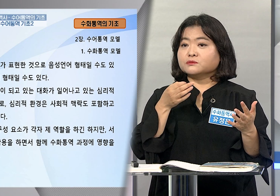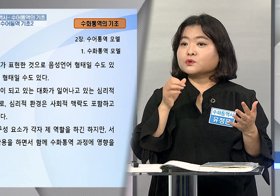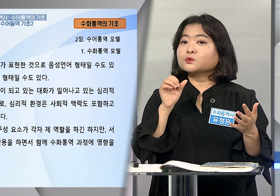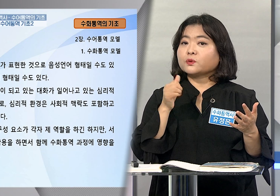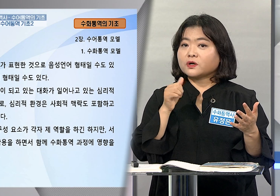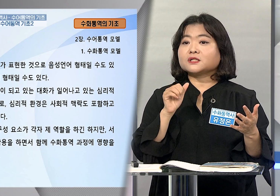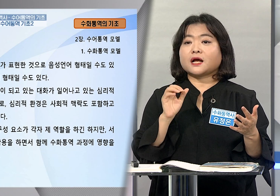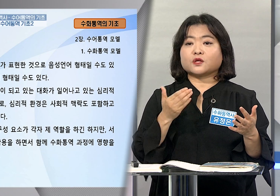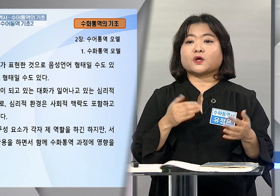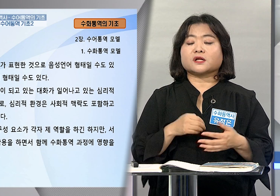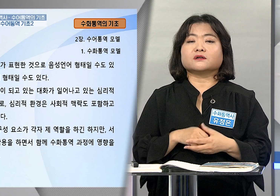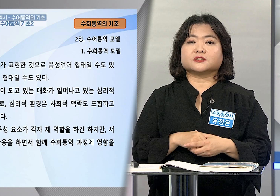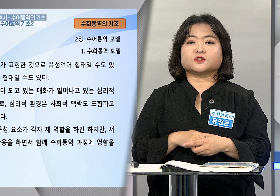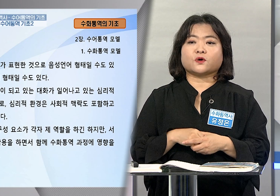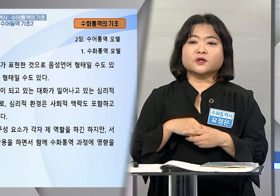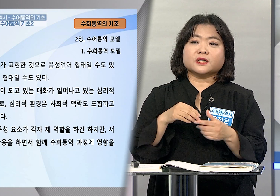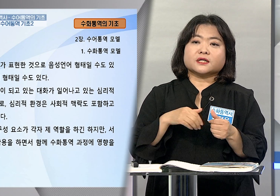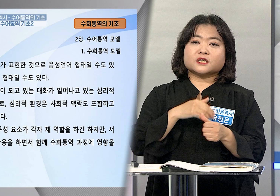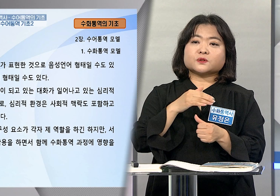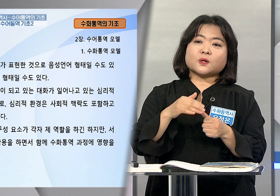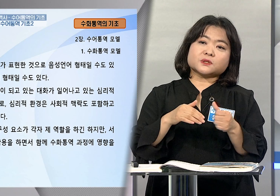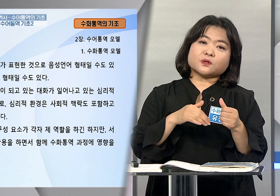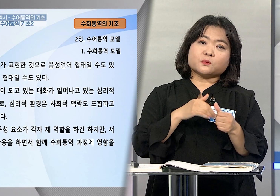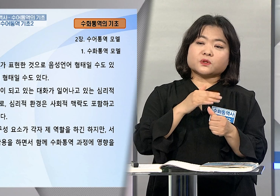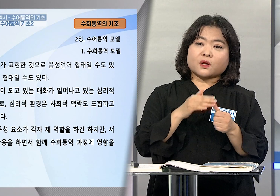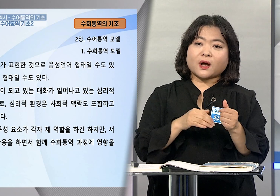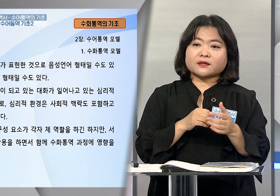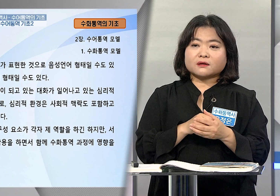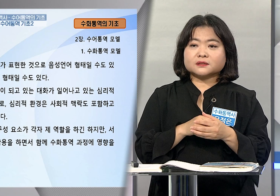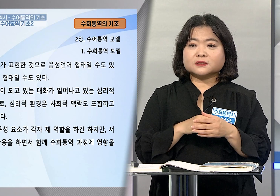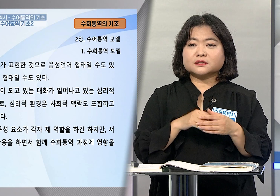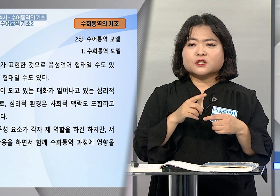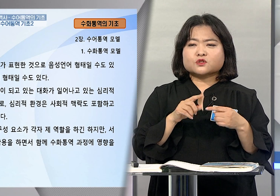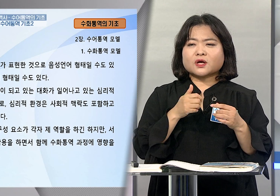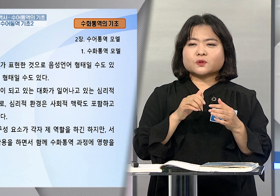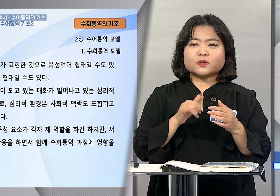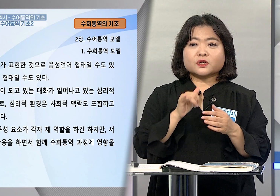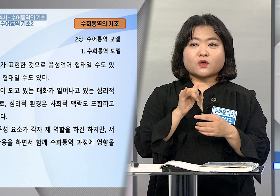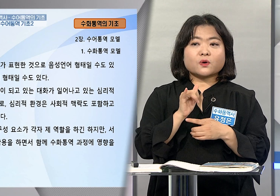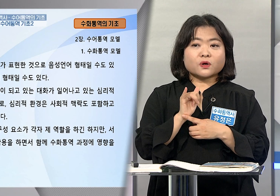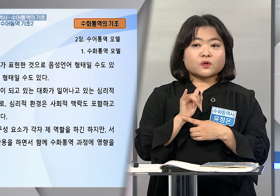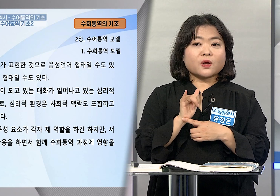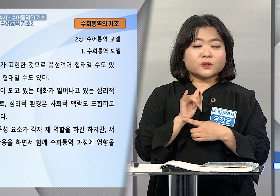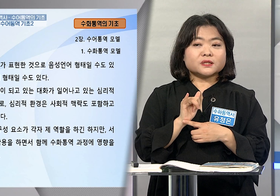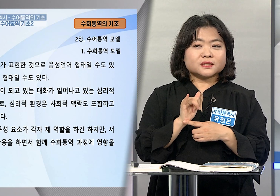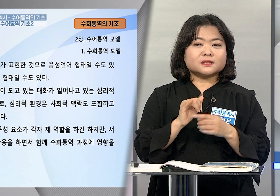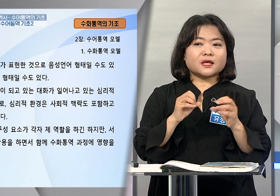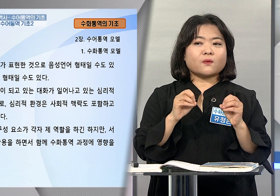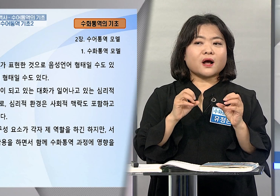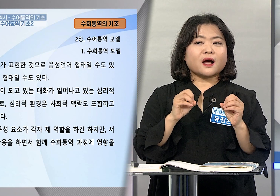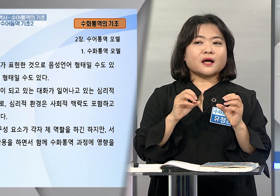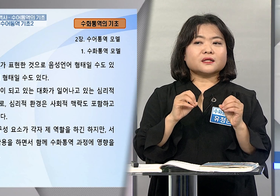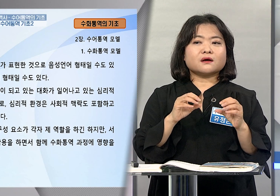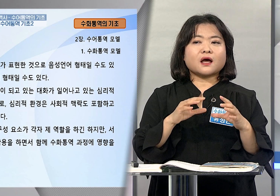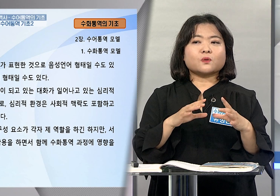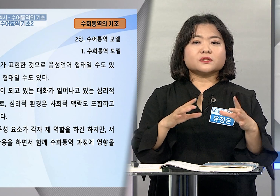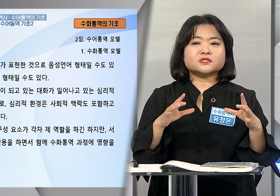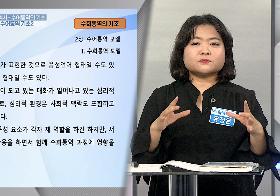음성 통역을 하게 될 것이죠. 그리고 상호작용 모델의 환경은 수화 통역이 되고 있는 대화가 일어나고 있는